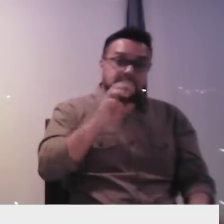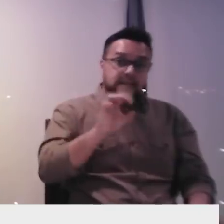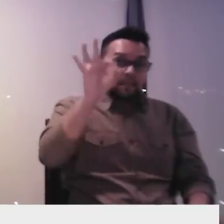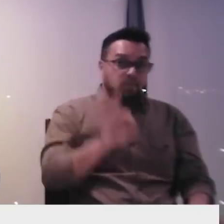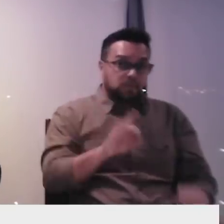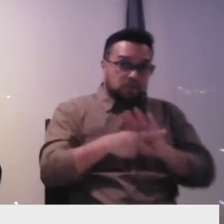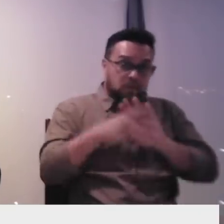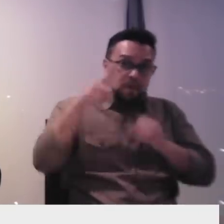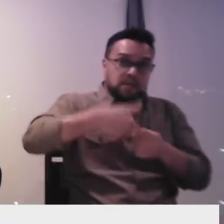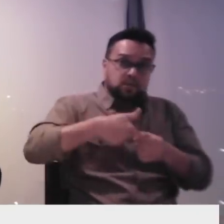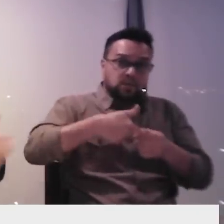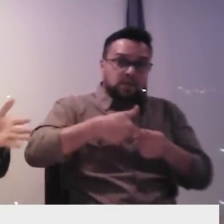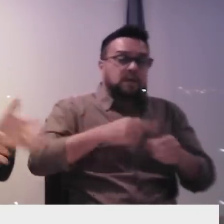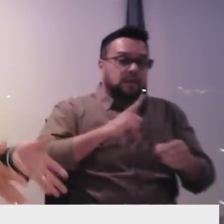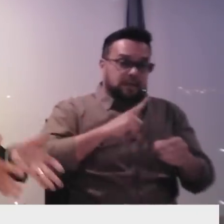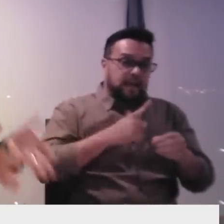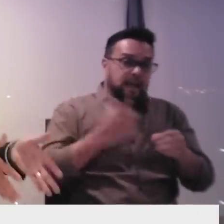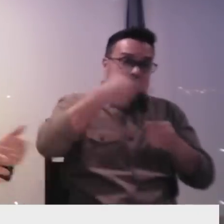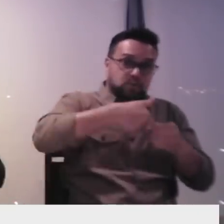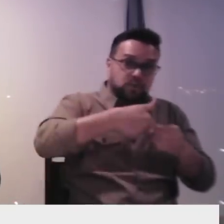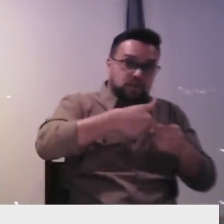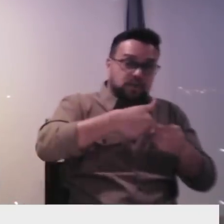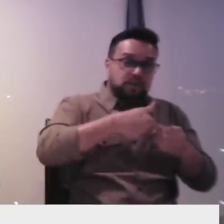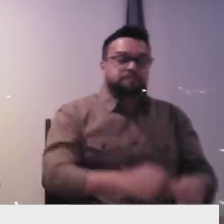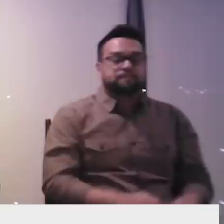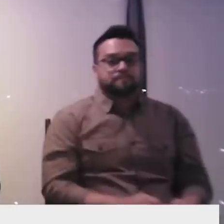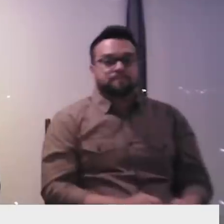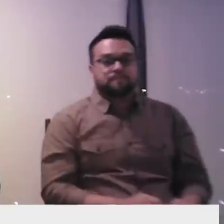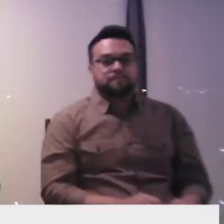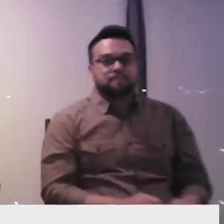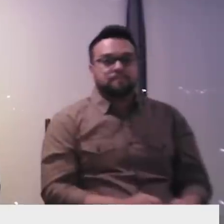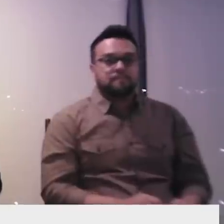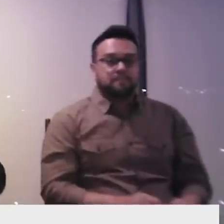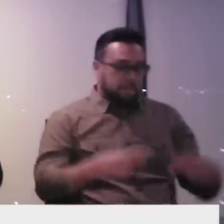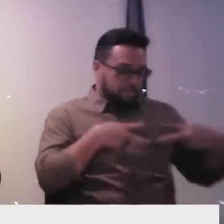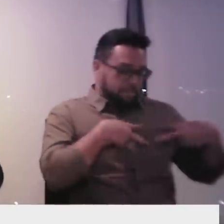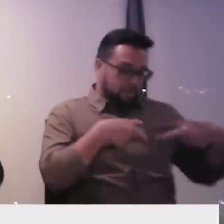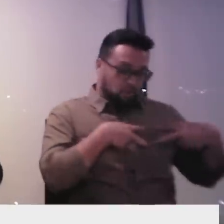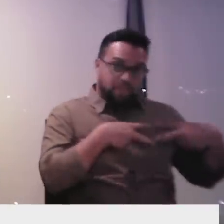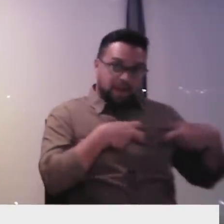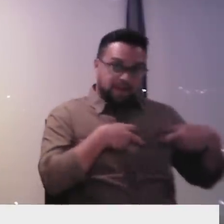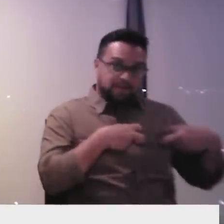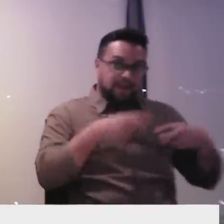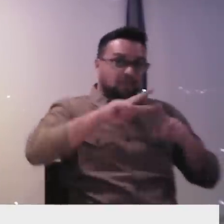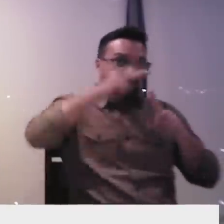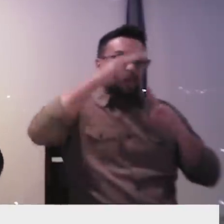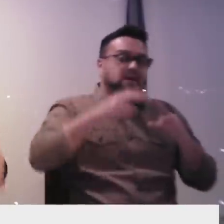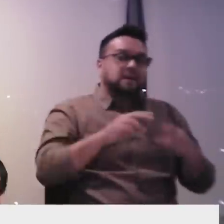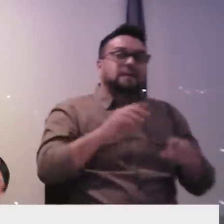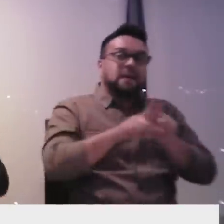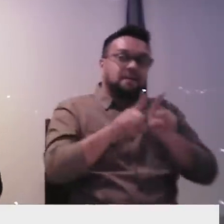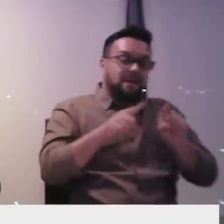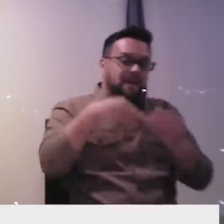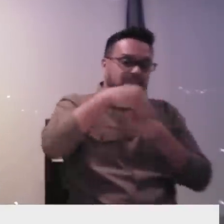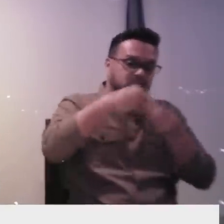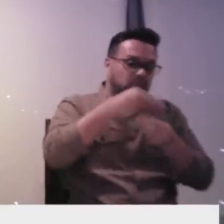da gasolina, incide no preço da gasolina lá na Petrobras, incide em cima do álcool que é